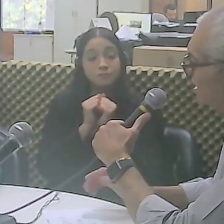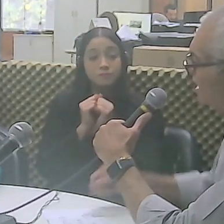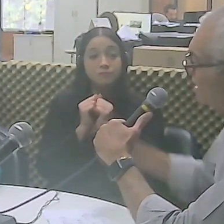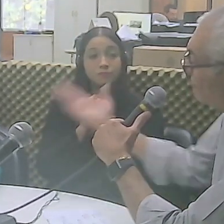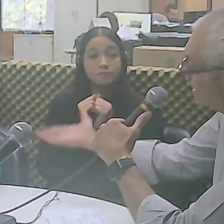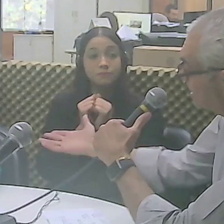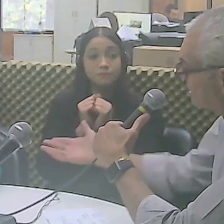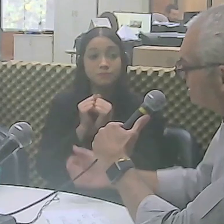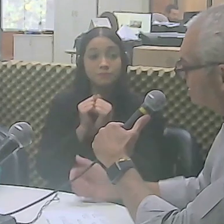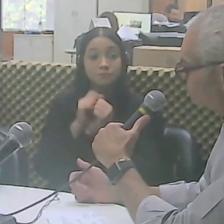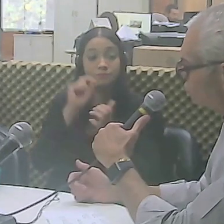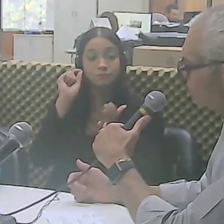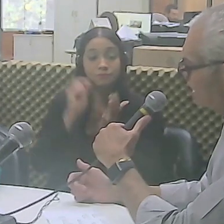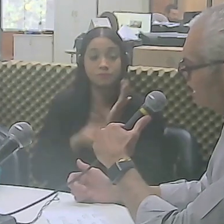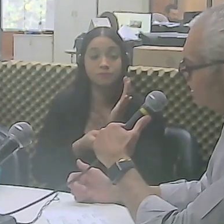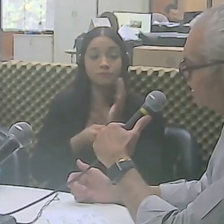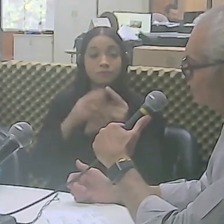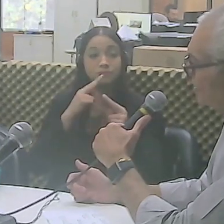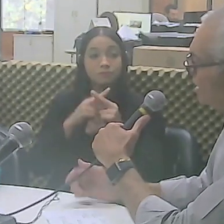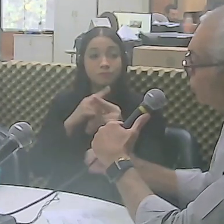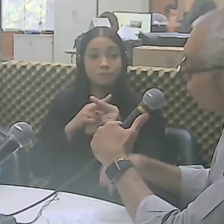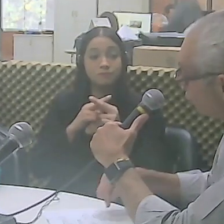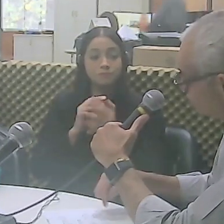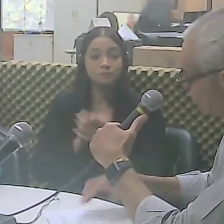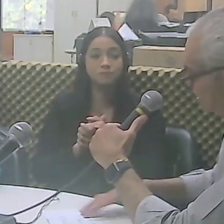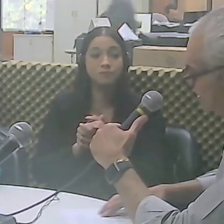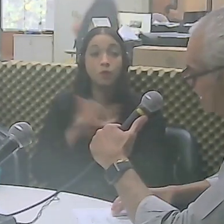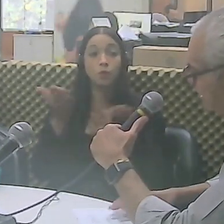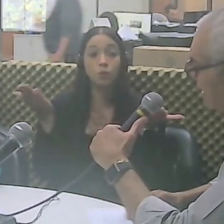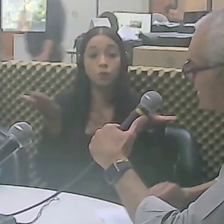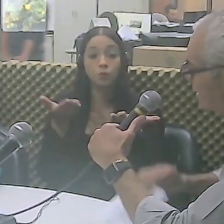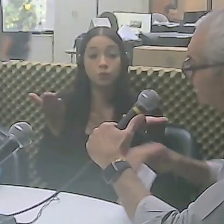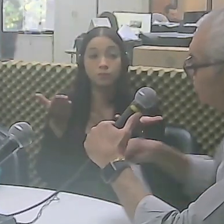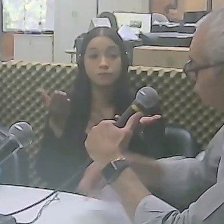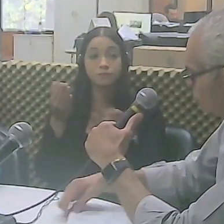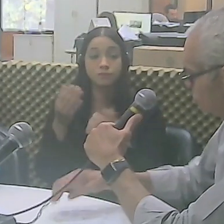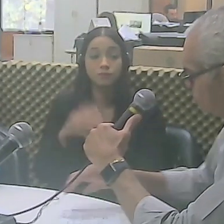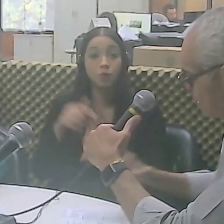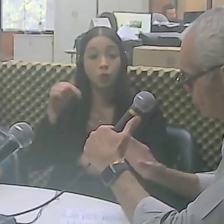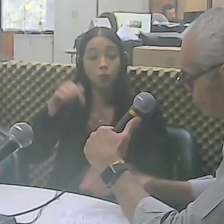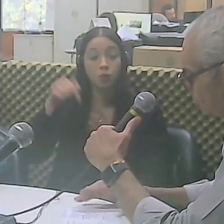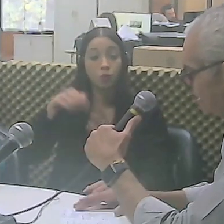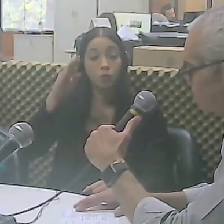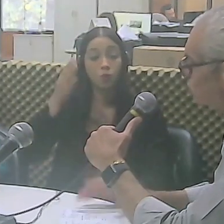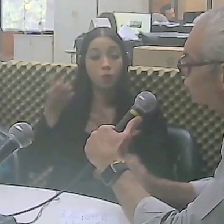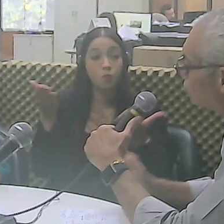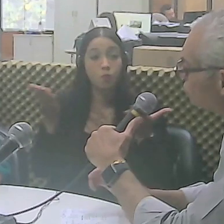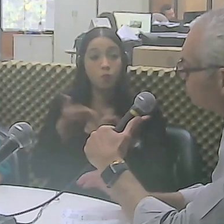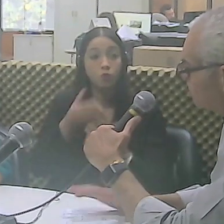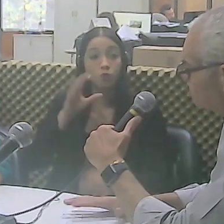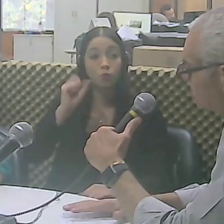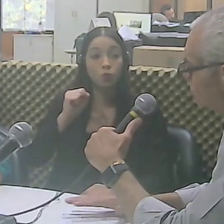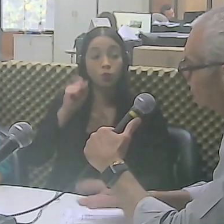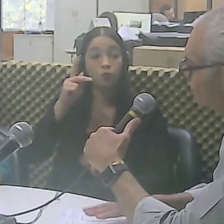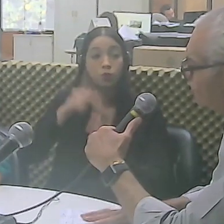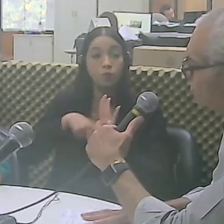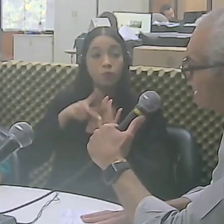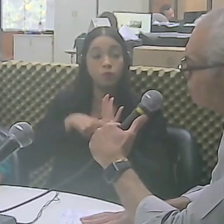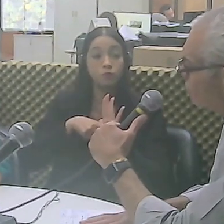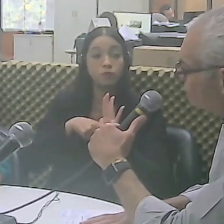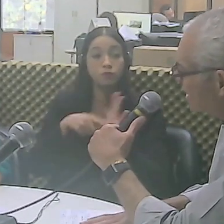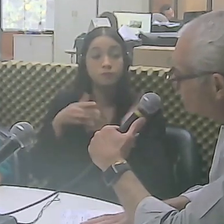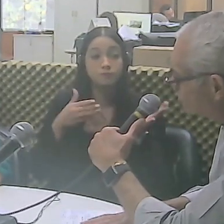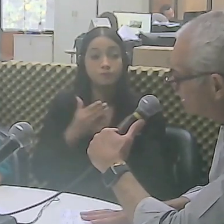Planejamento, ele faça a inscrição junto à Caixa. Hoje, na data de hoje, nós já temos 8 projetos que